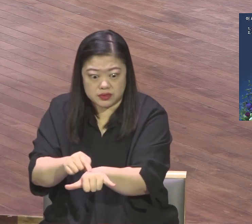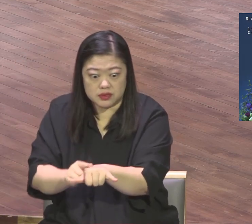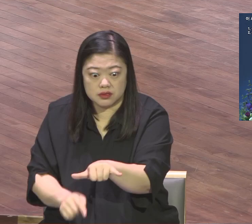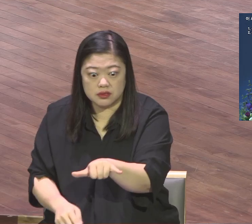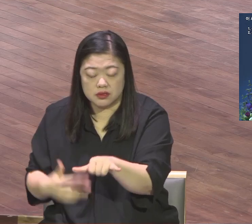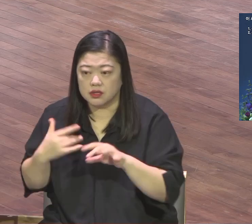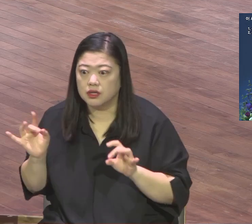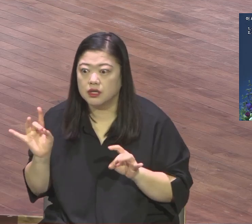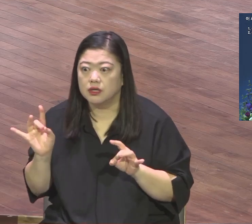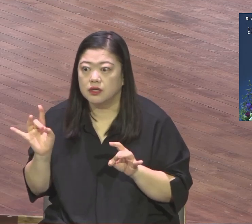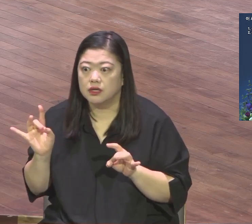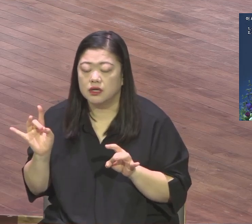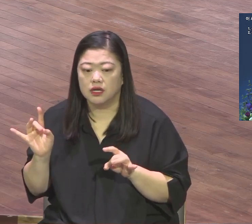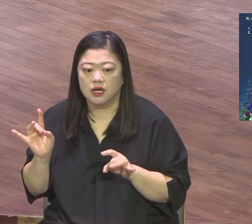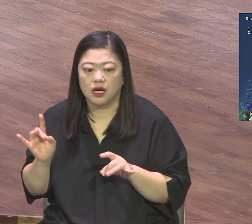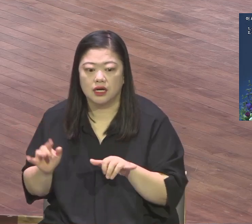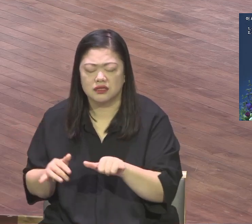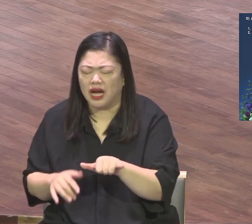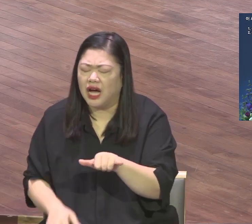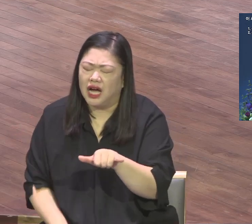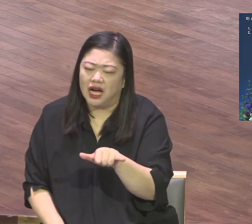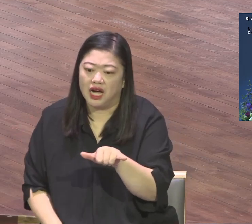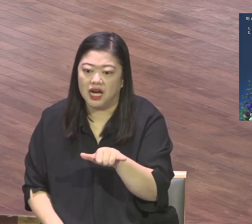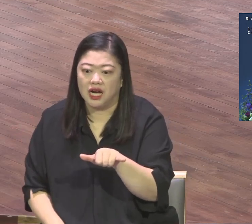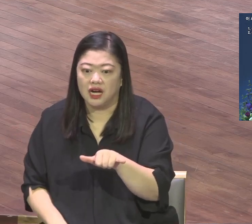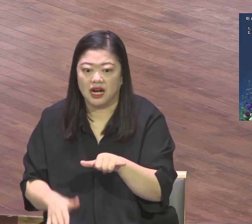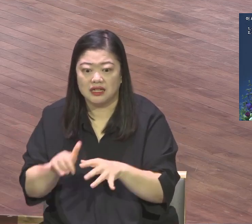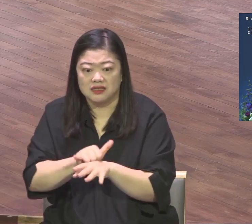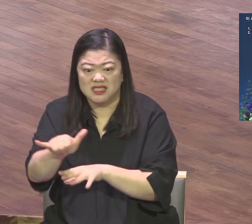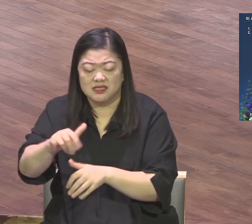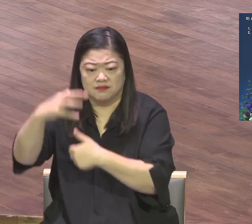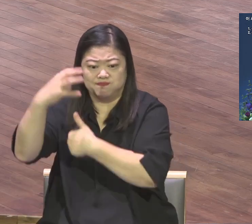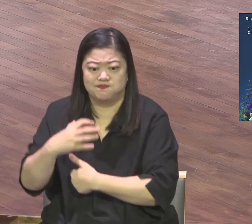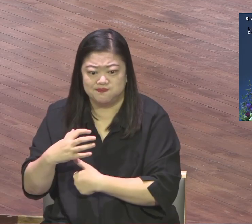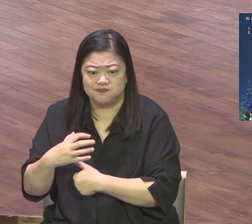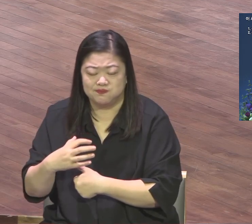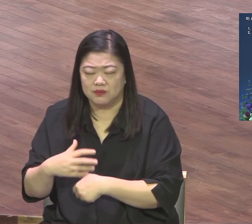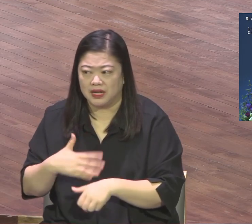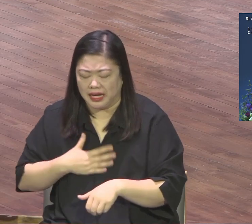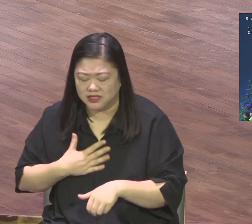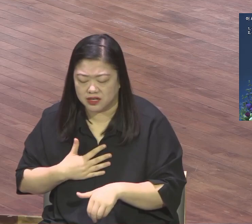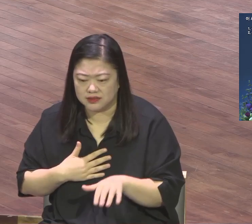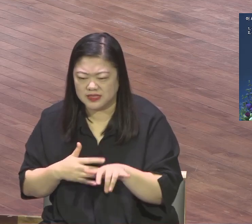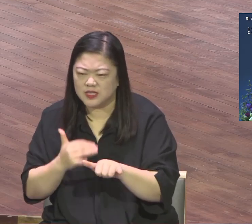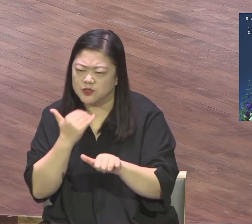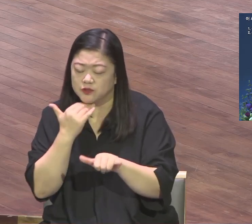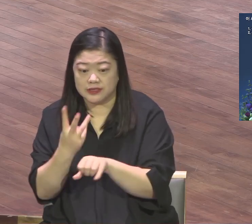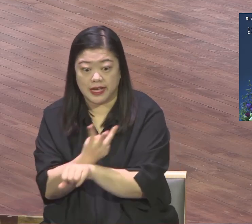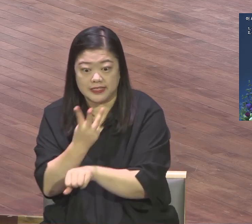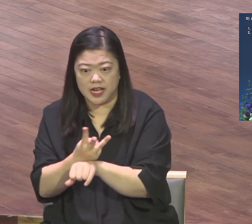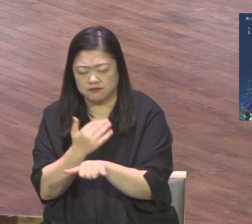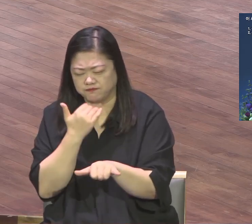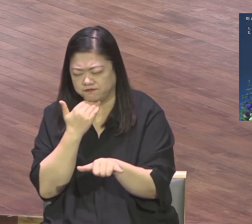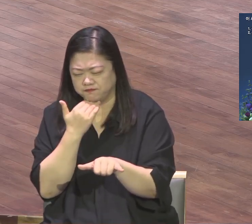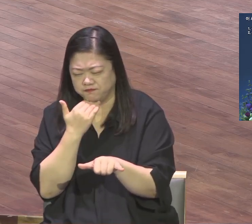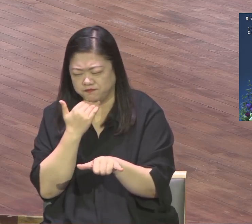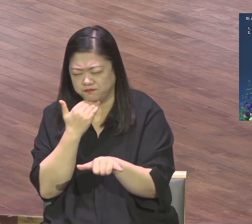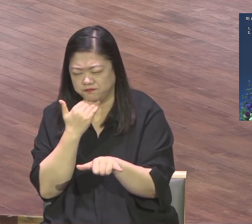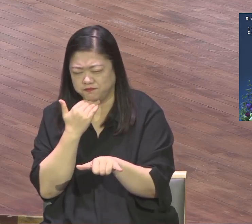소위 말해서 박띠 내리고 싶을 정도로 그냥 비행기. 그 정도. 그렇게 23시간 만에 도착을 했어요.